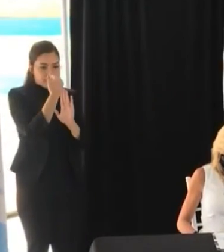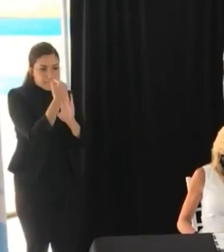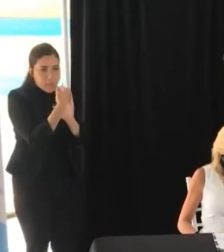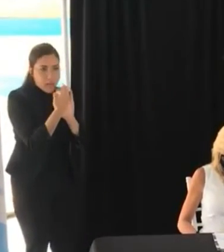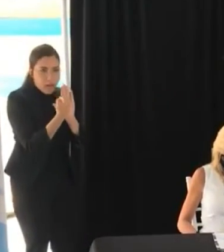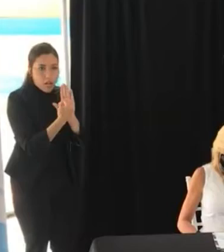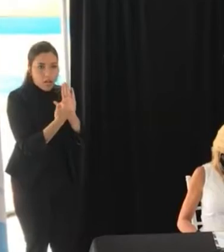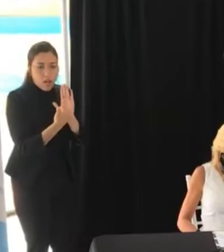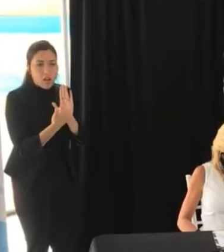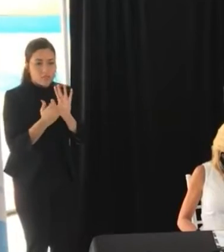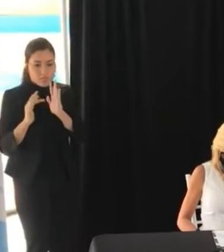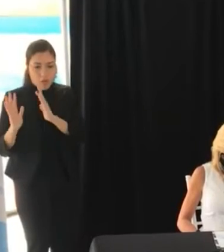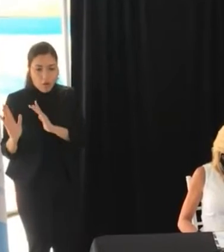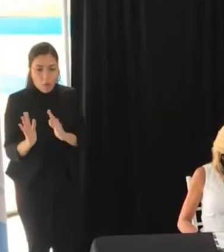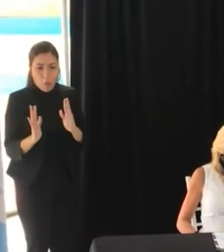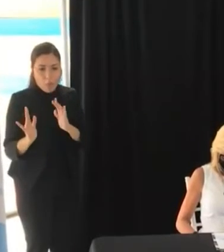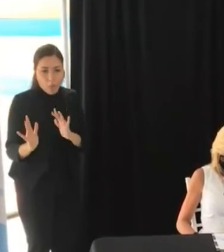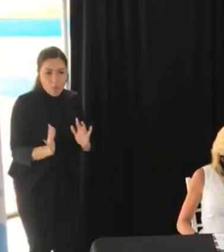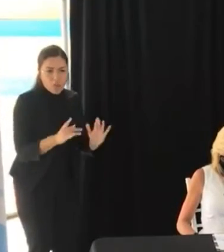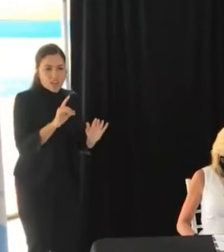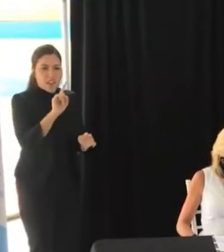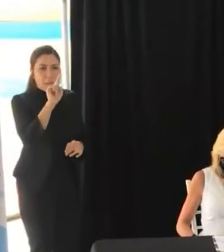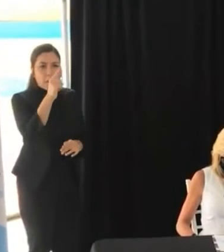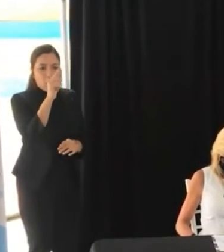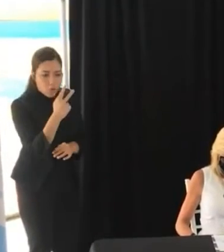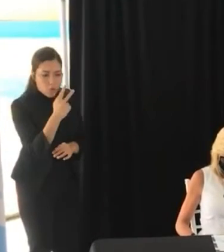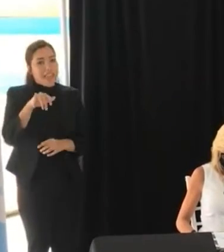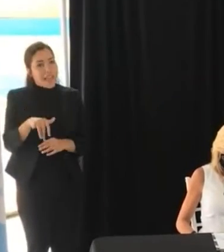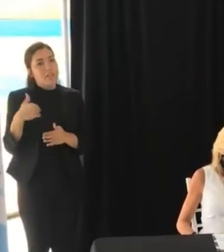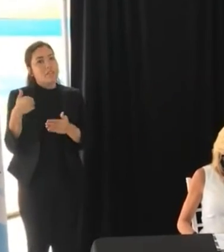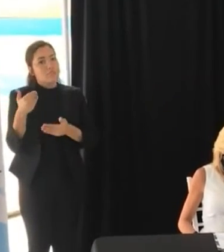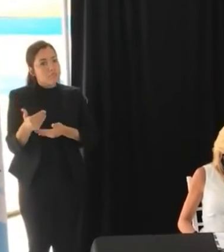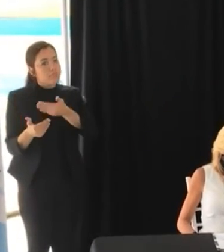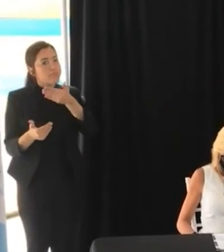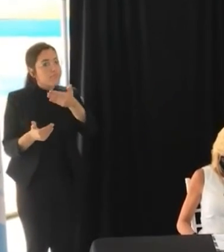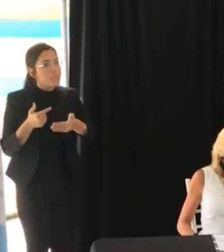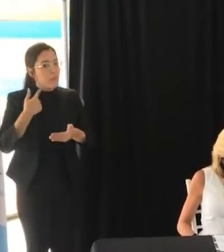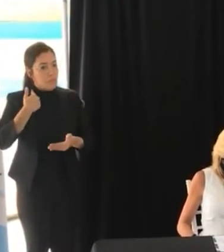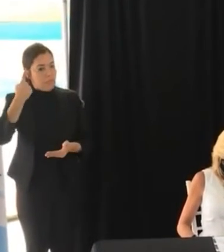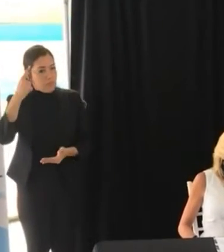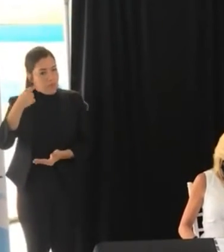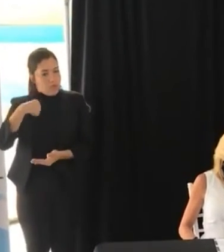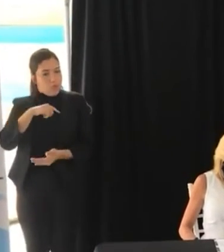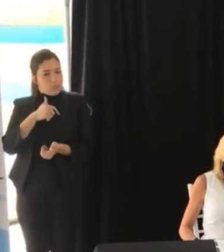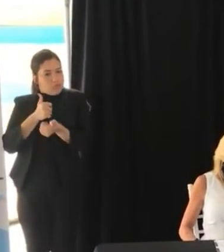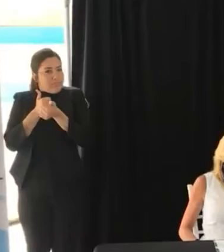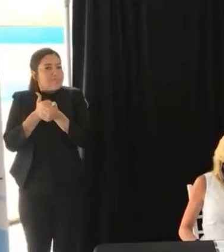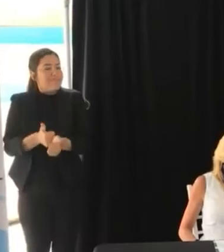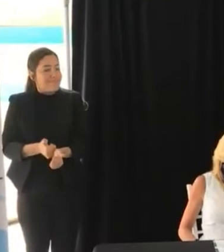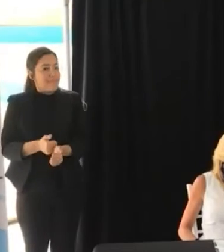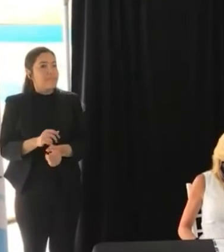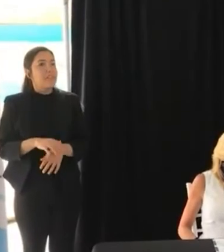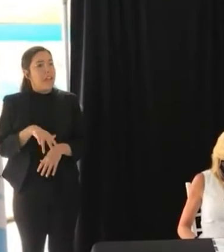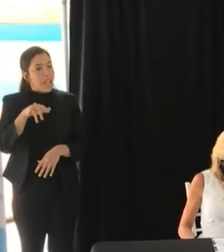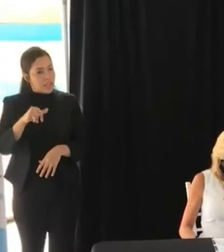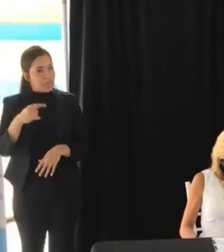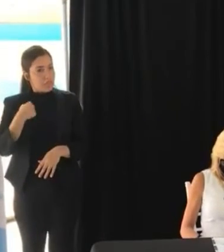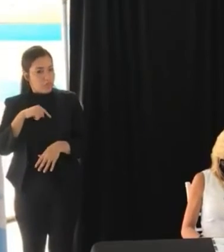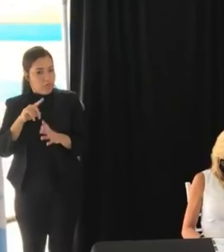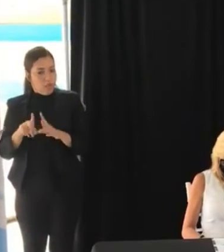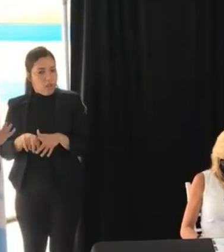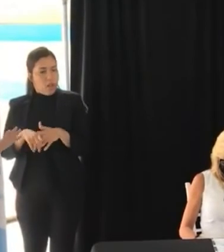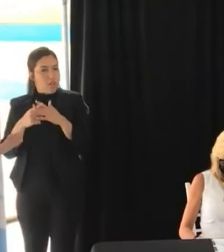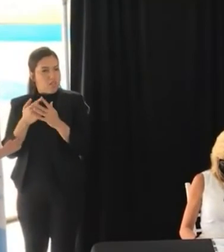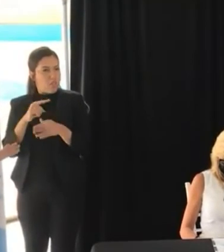son una guía que nos permite dirigir esfuerzos, y eso es cuando este próximo fin de semana las